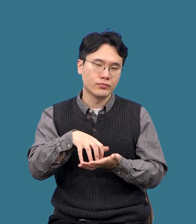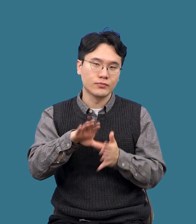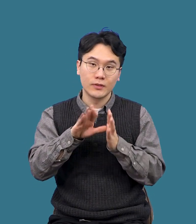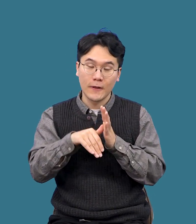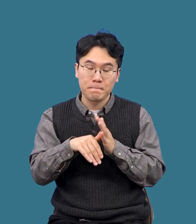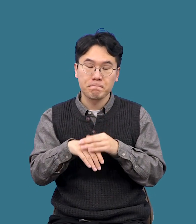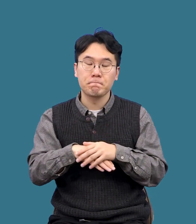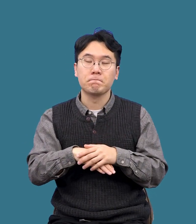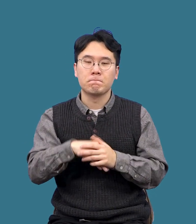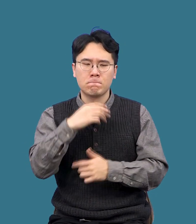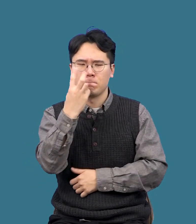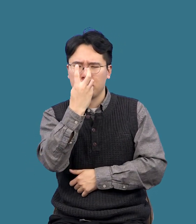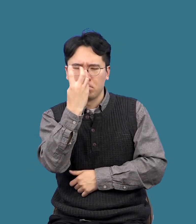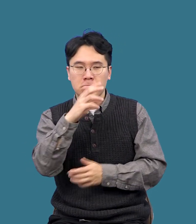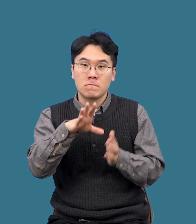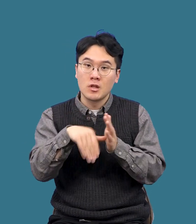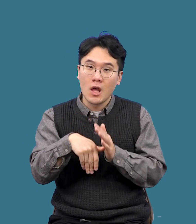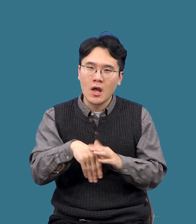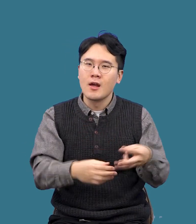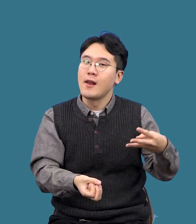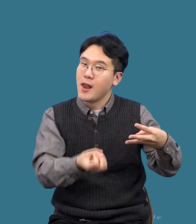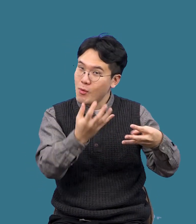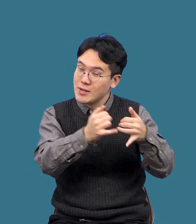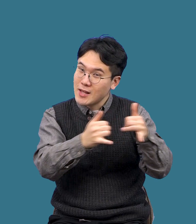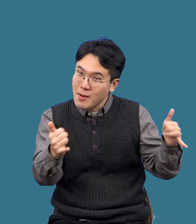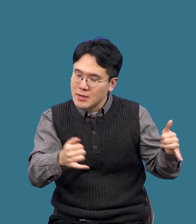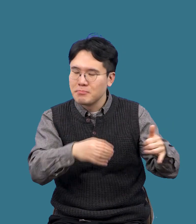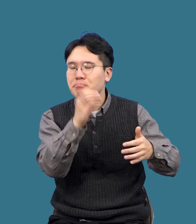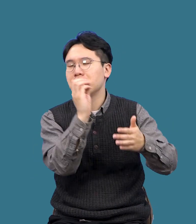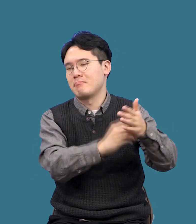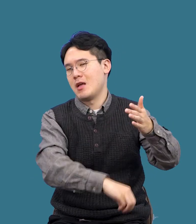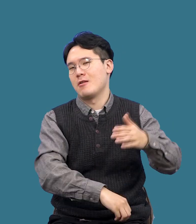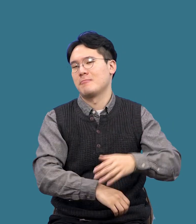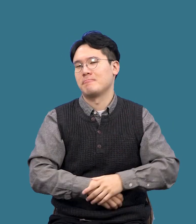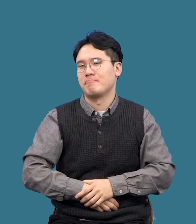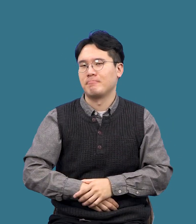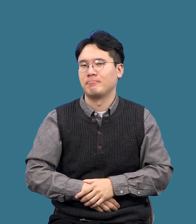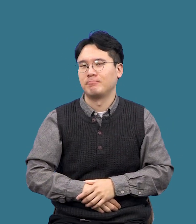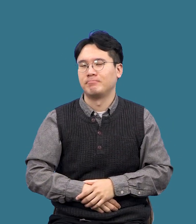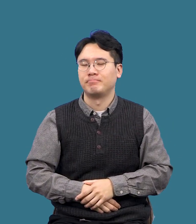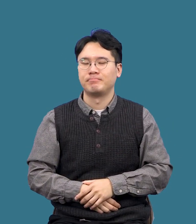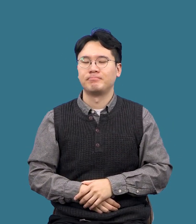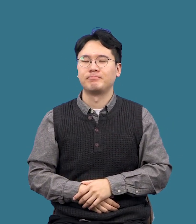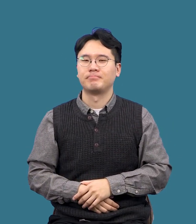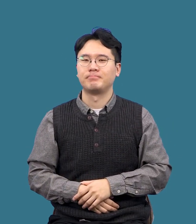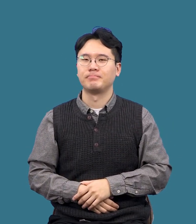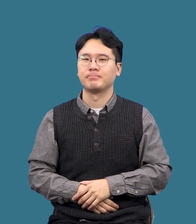인구를 조사할 때 레위인은 빼놓고 했죠. 레위인은 예외로 했습니다.